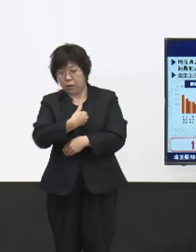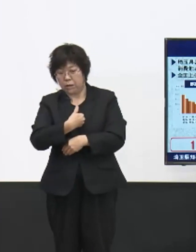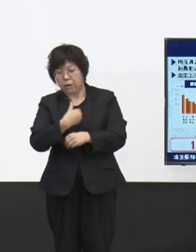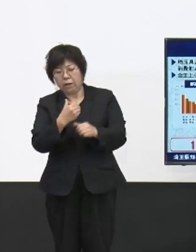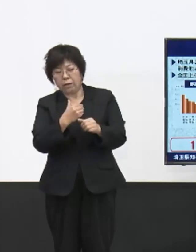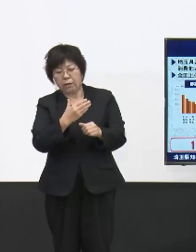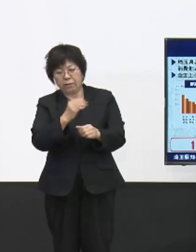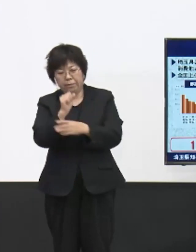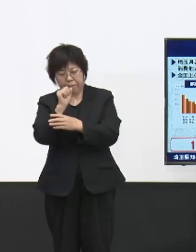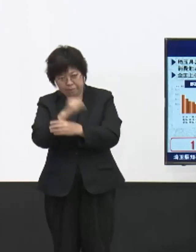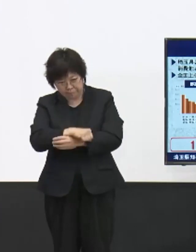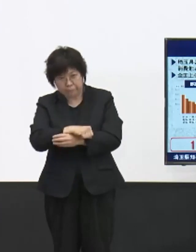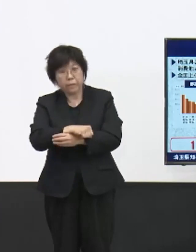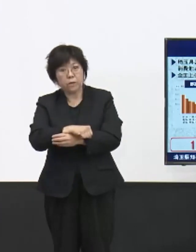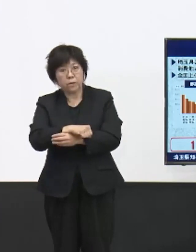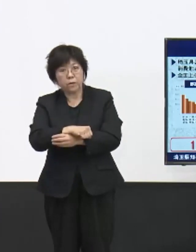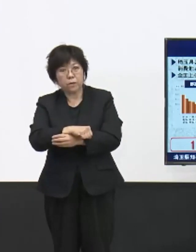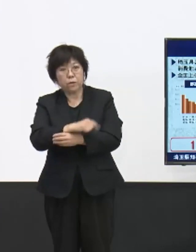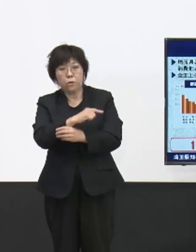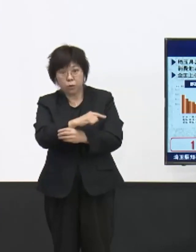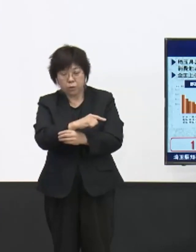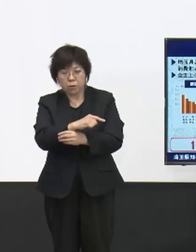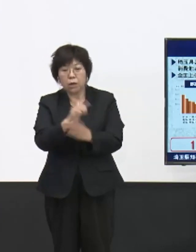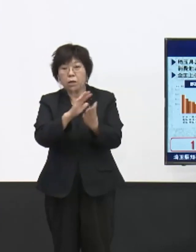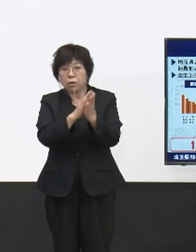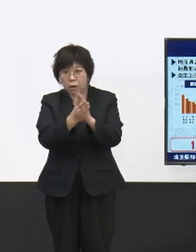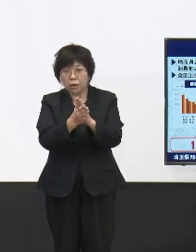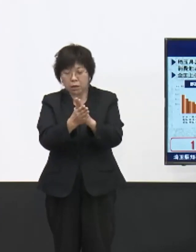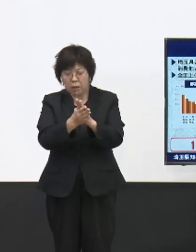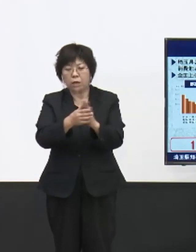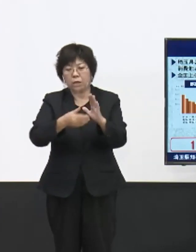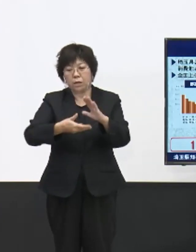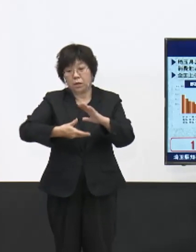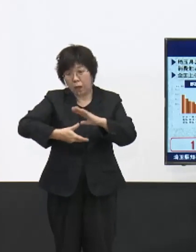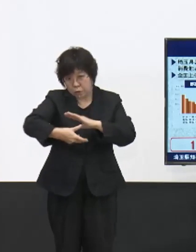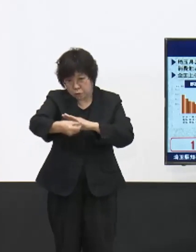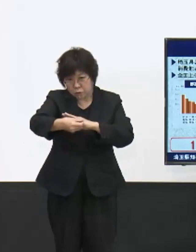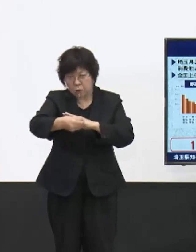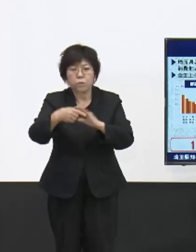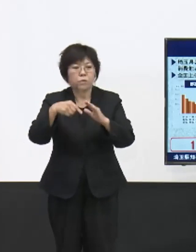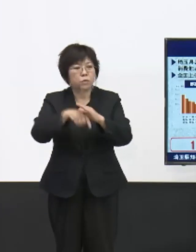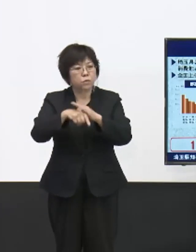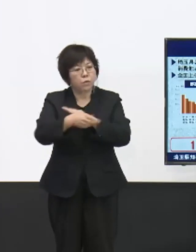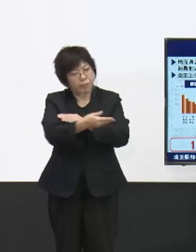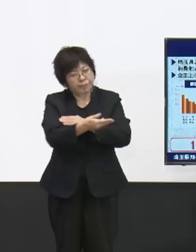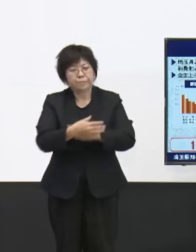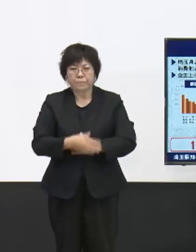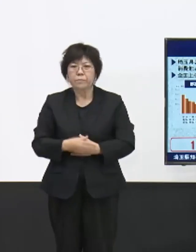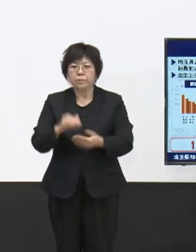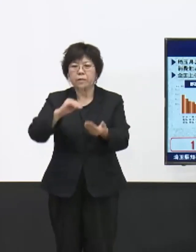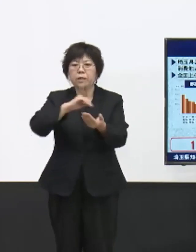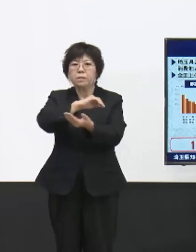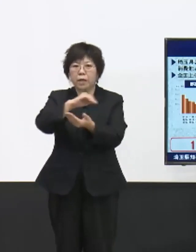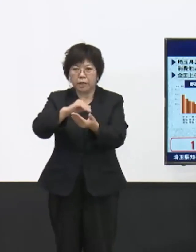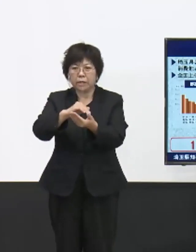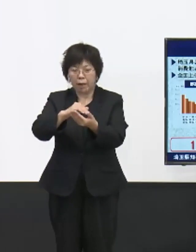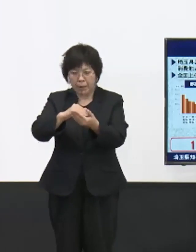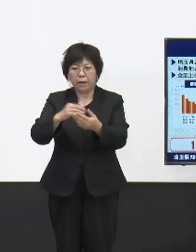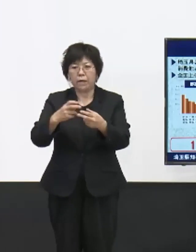けれども、これについて県の判断の理由を教えてください。 まず埼玉スタジアムですけれども